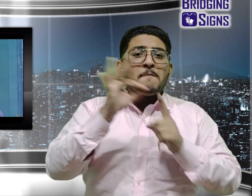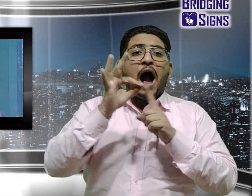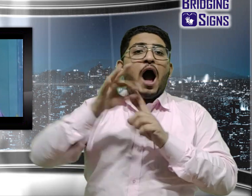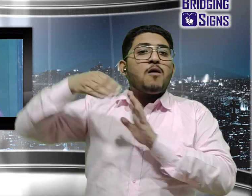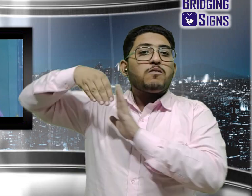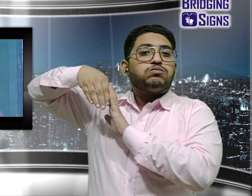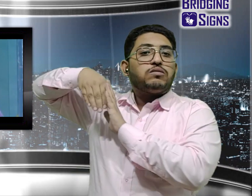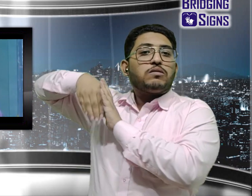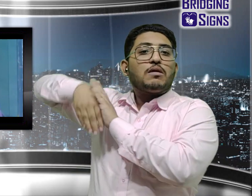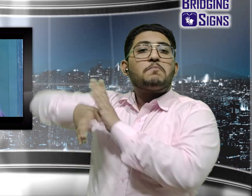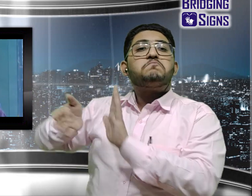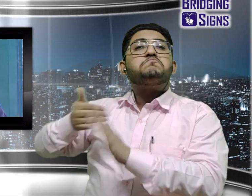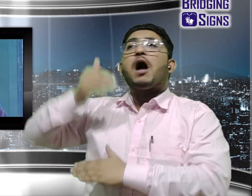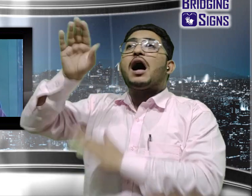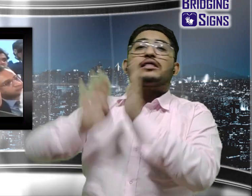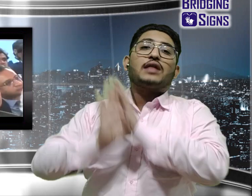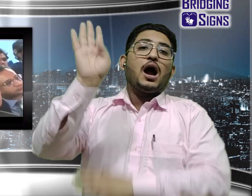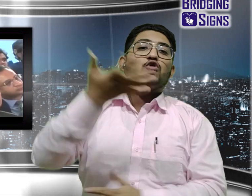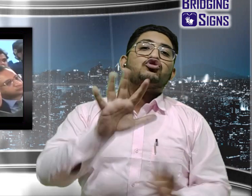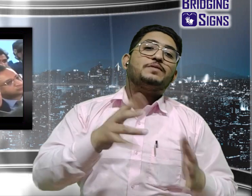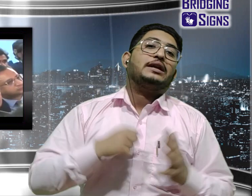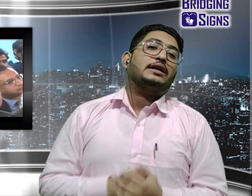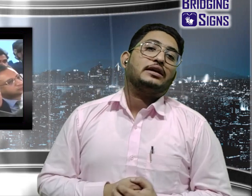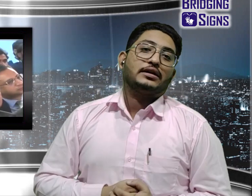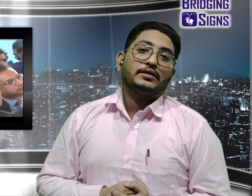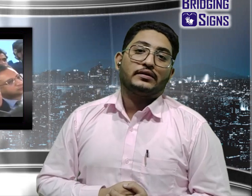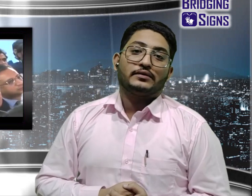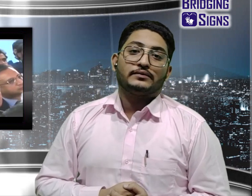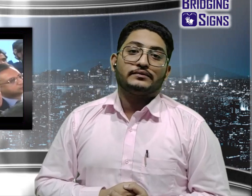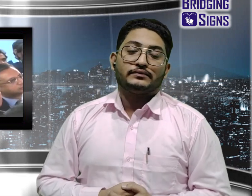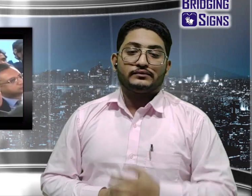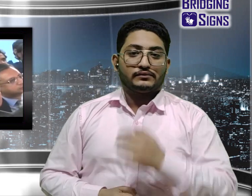हम इस मुल्क को लीप फ्रॉग इंटू द फ्यूचर नहीं कर सकते।